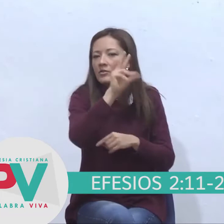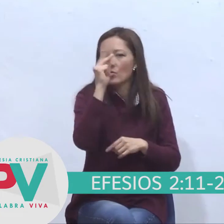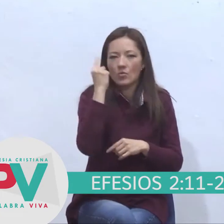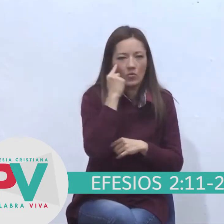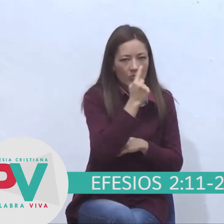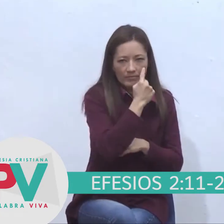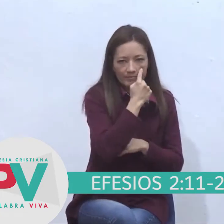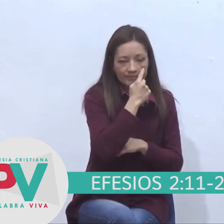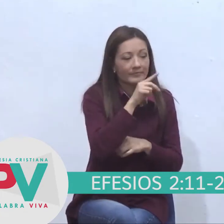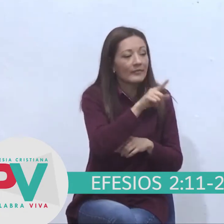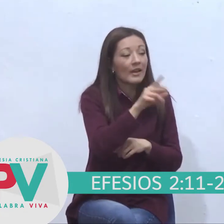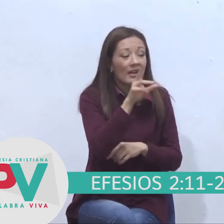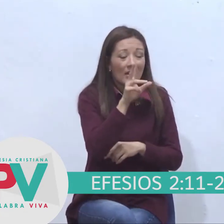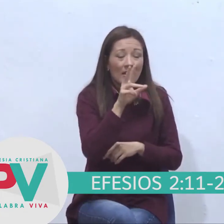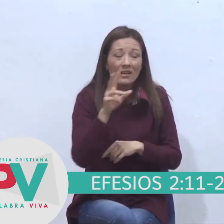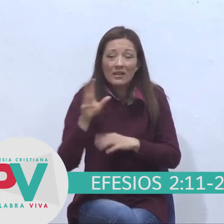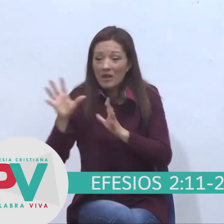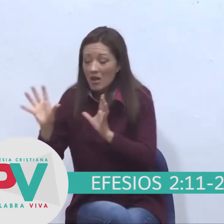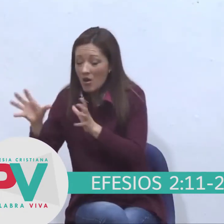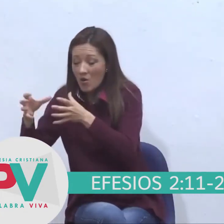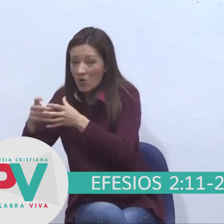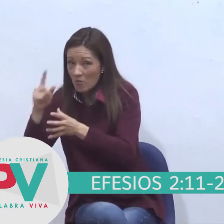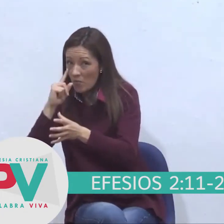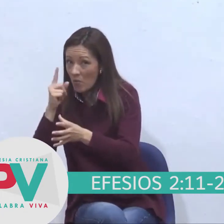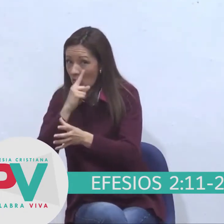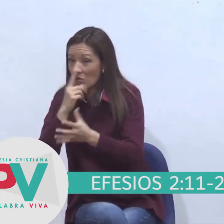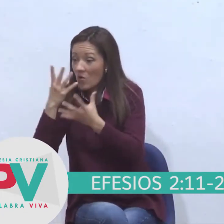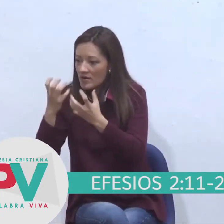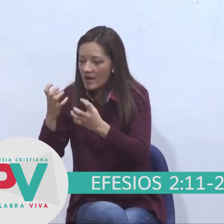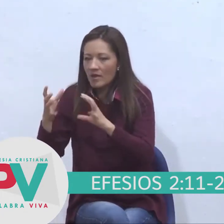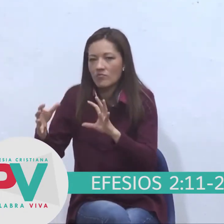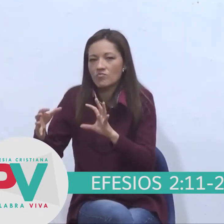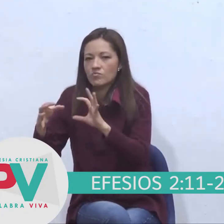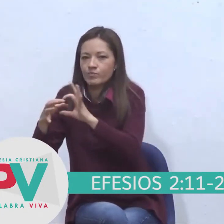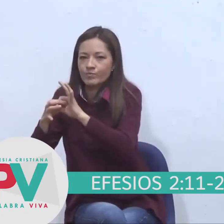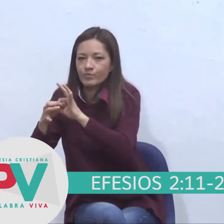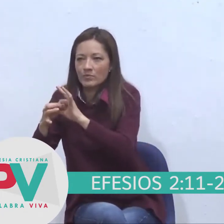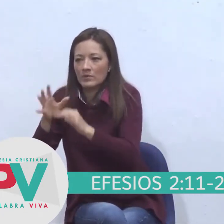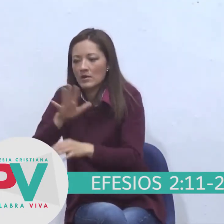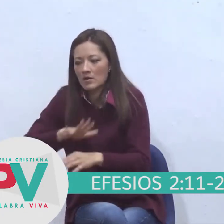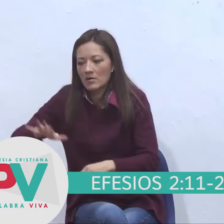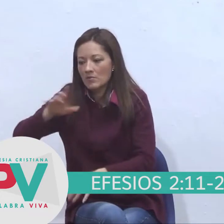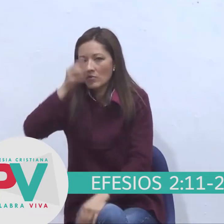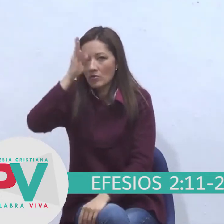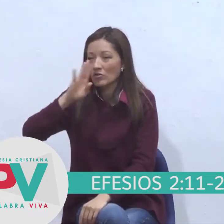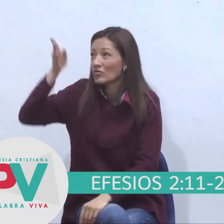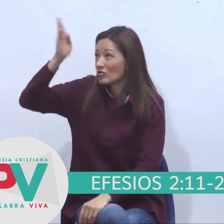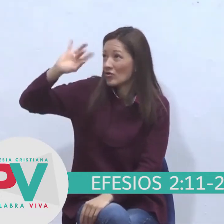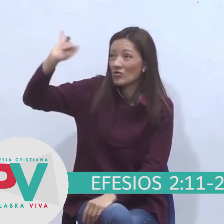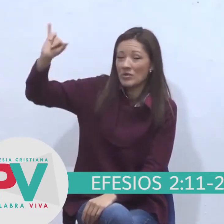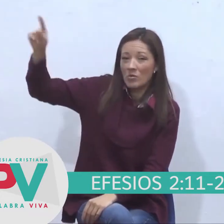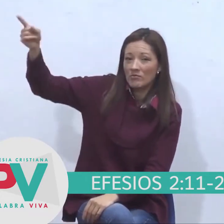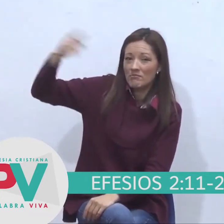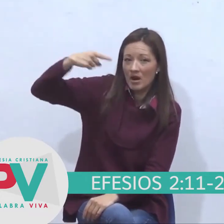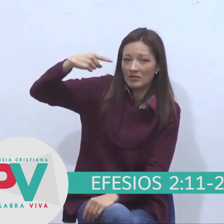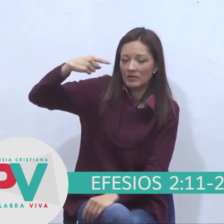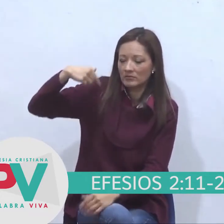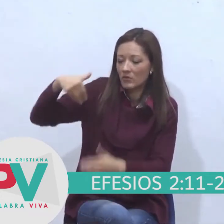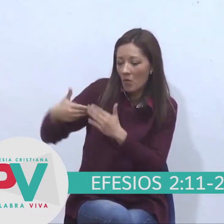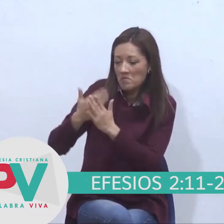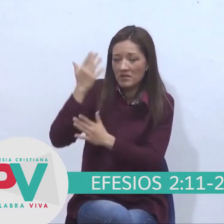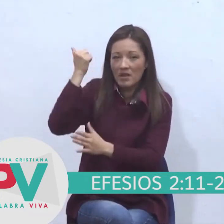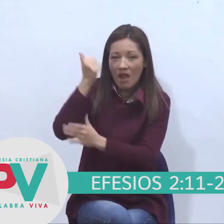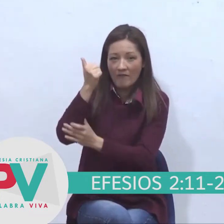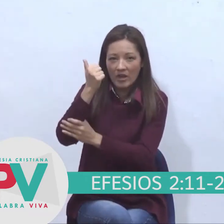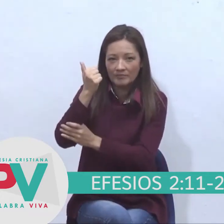judíos, para hacerse en parte del pueblo de Dios, por mandato del mismo Dios, desde Abraham, al octavo